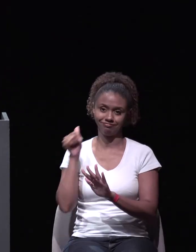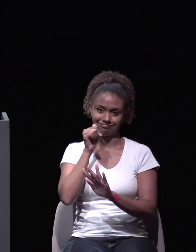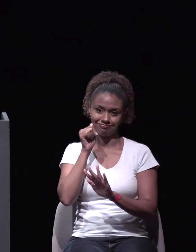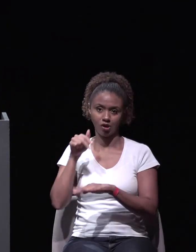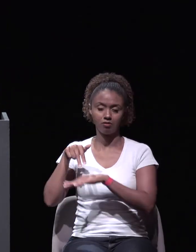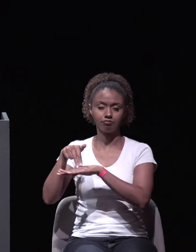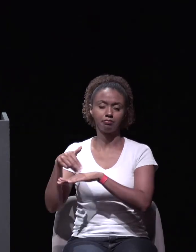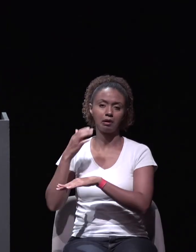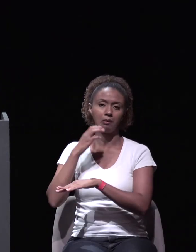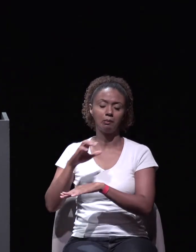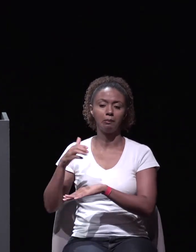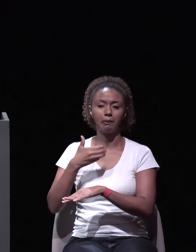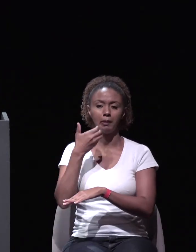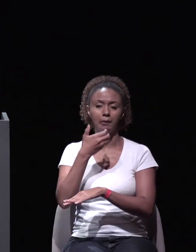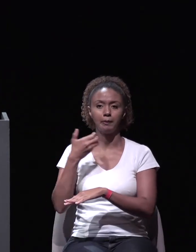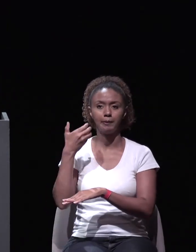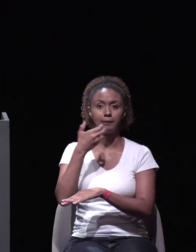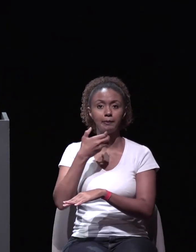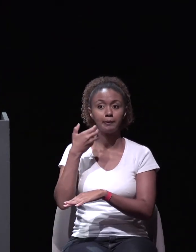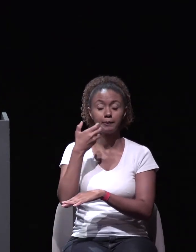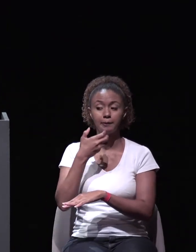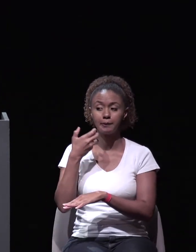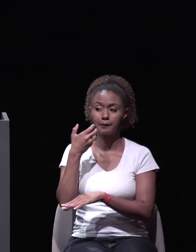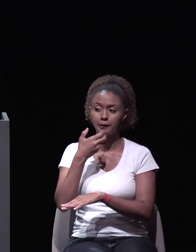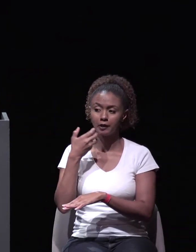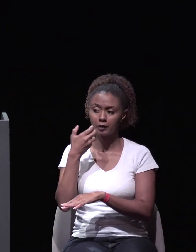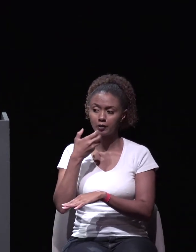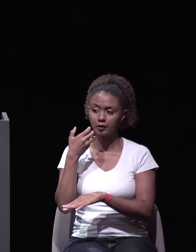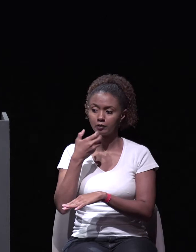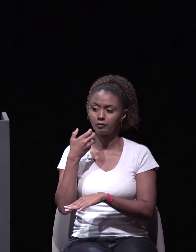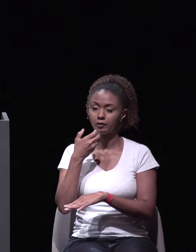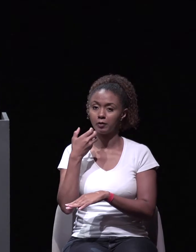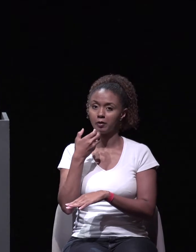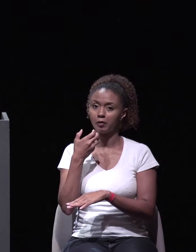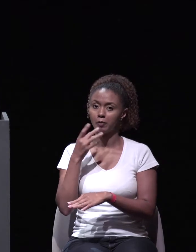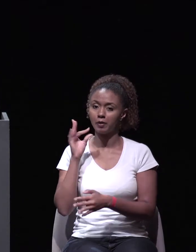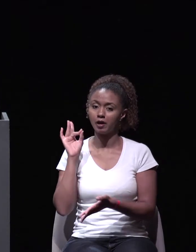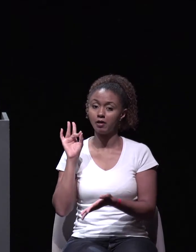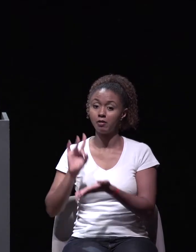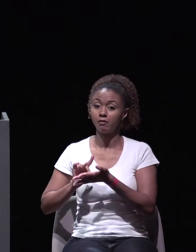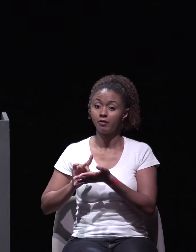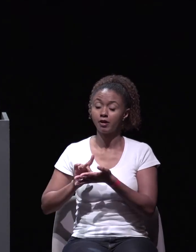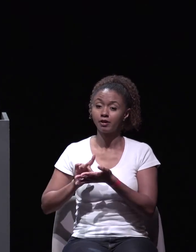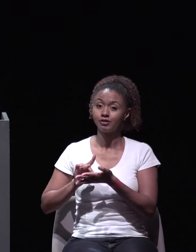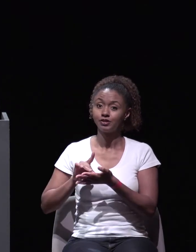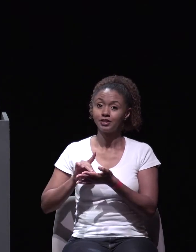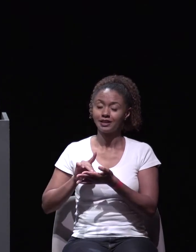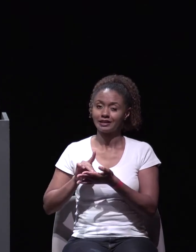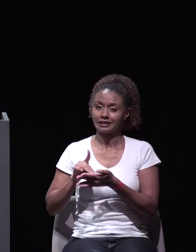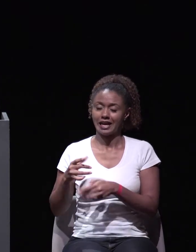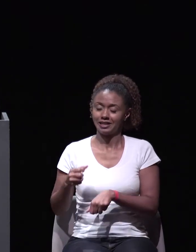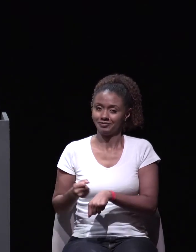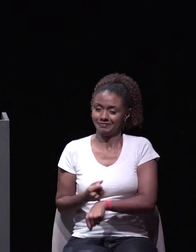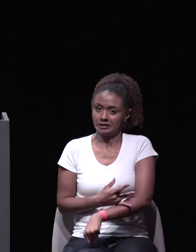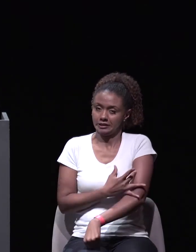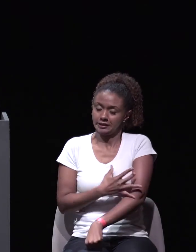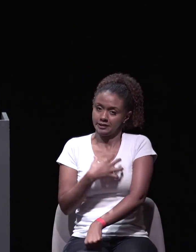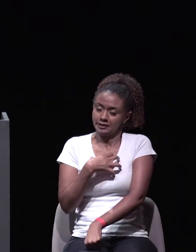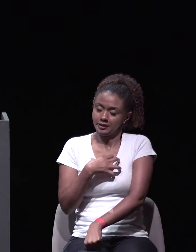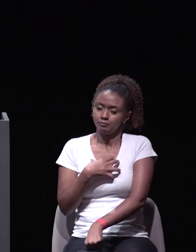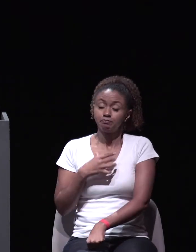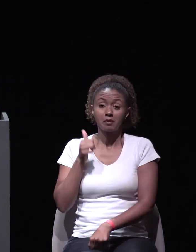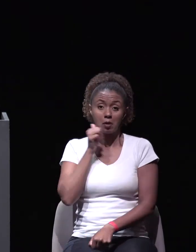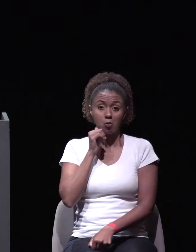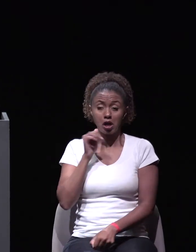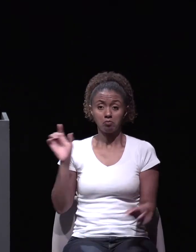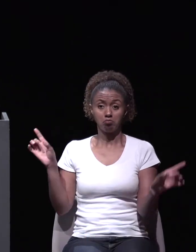ela cantando essa música é uma de gelar a espinha, né, a gente vai ver daqui a pouco, termina de cantar e